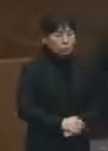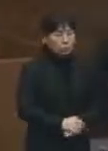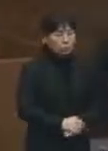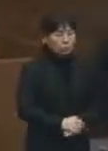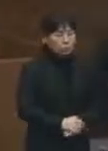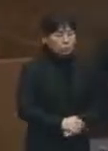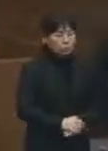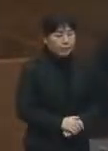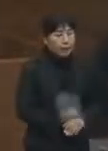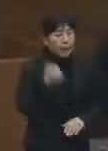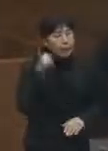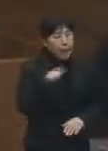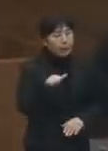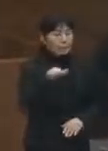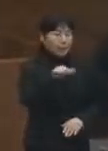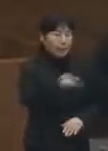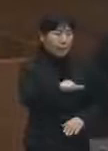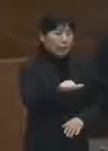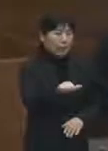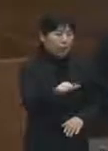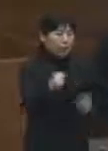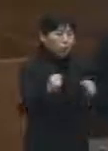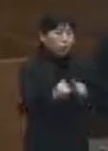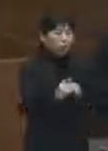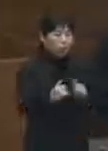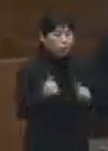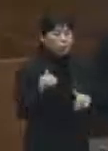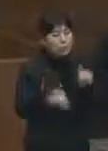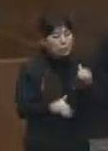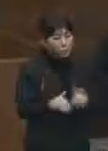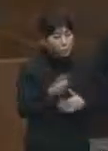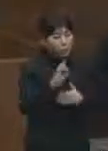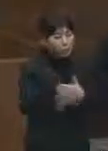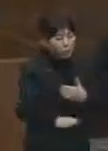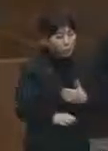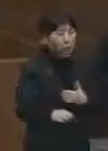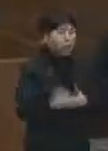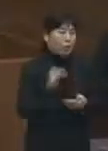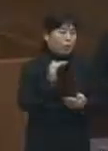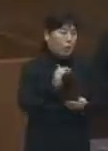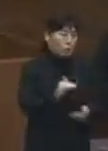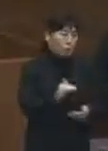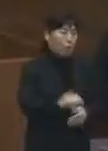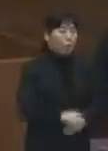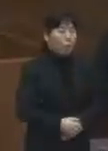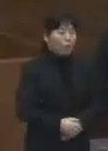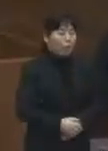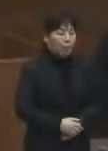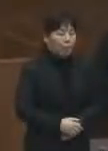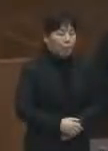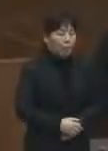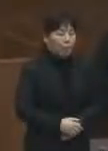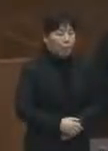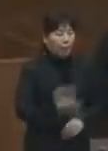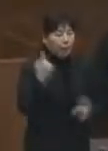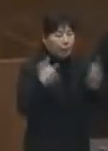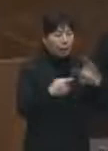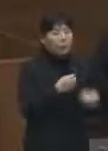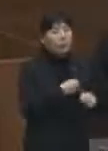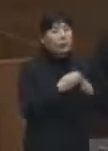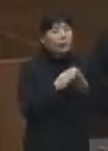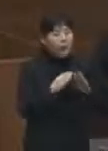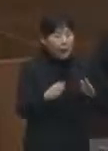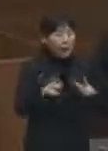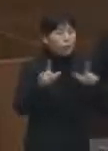目、議案第5号、明石市住民投票条例制定のことについての1点目、検討委員会の答